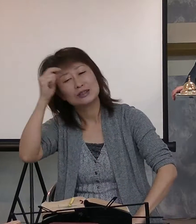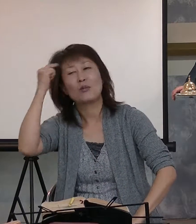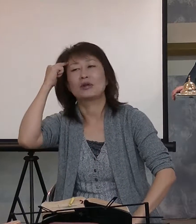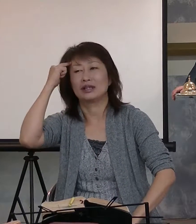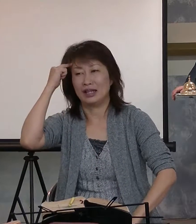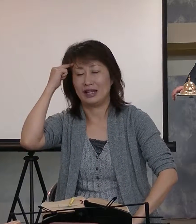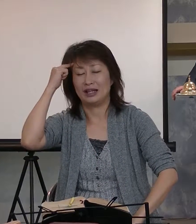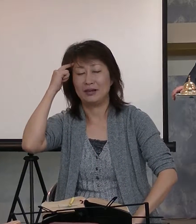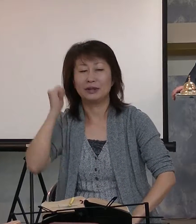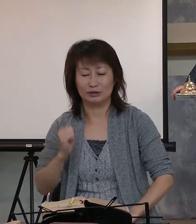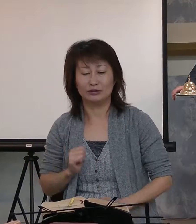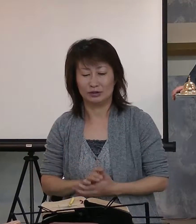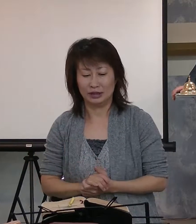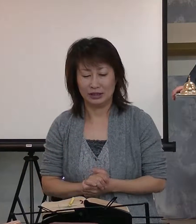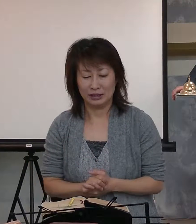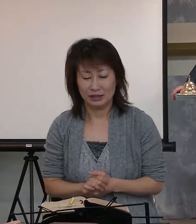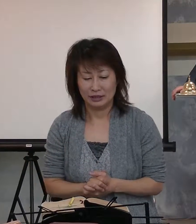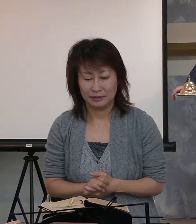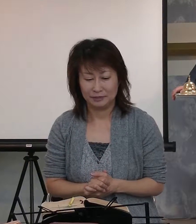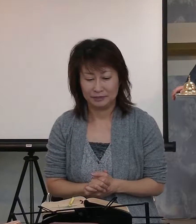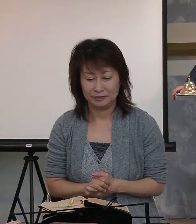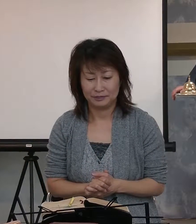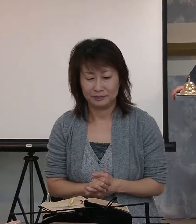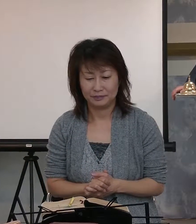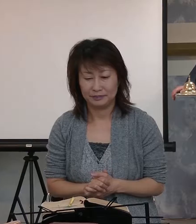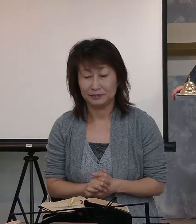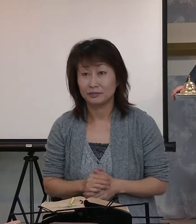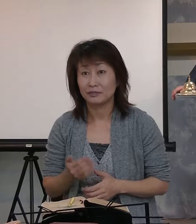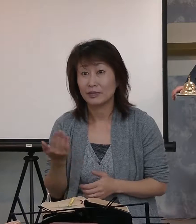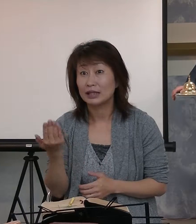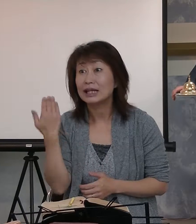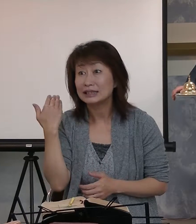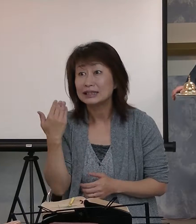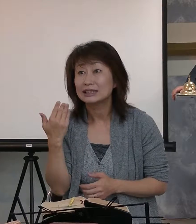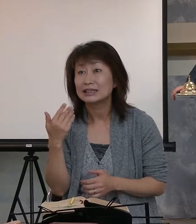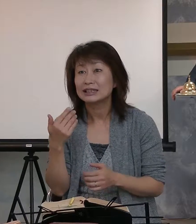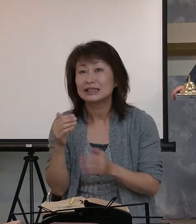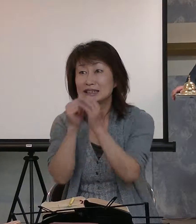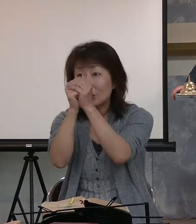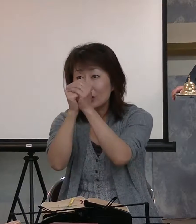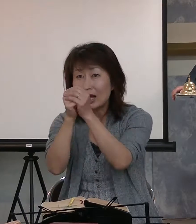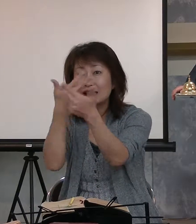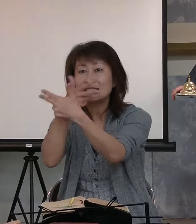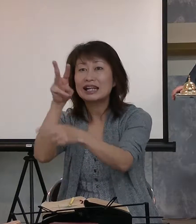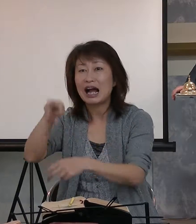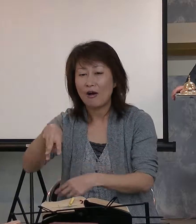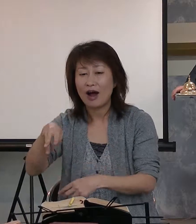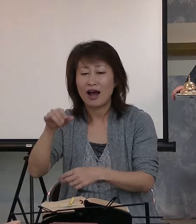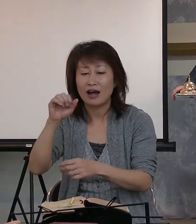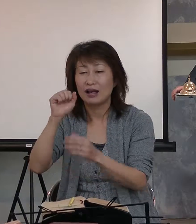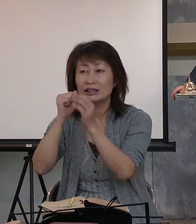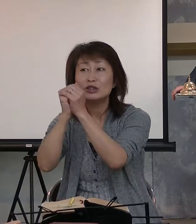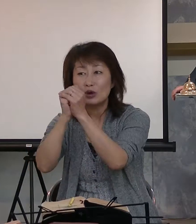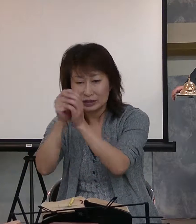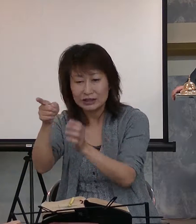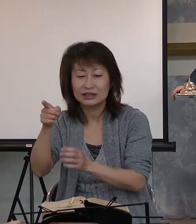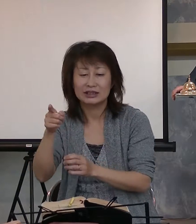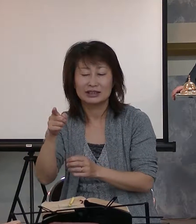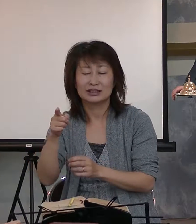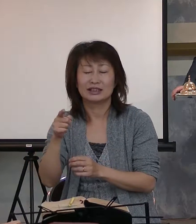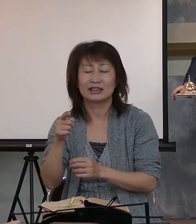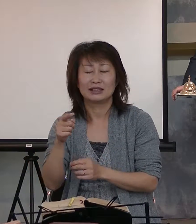っております。先ほど祈った北川町さんには本当に祈りを聞くたび